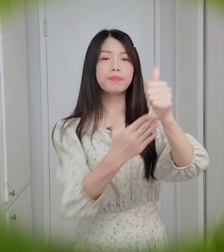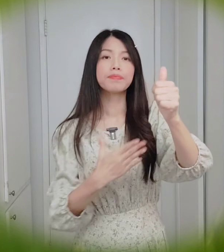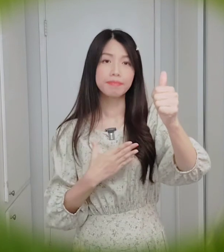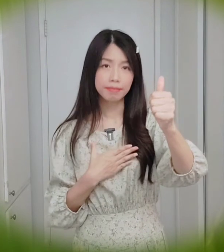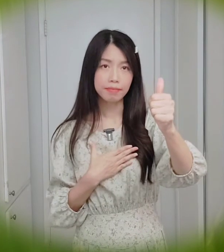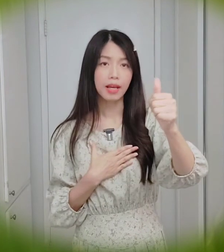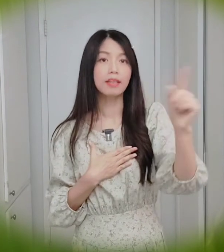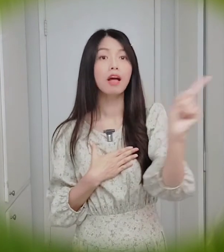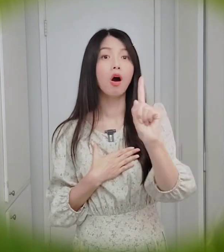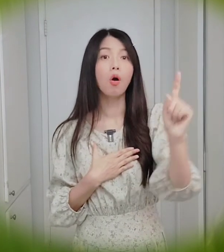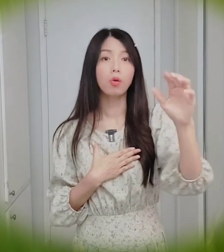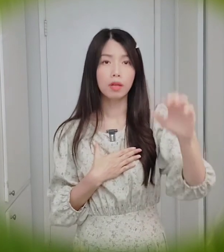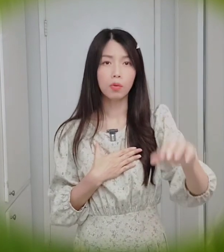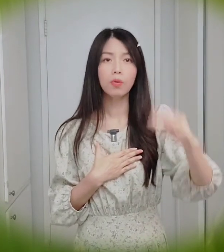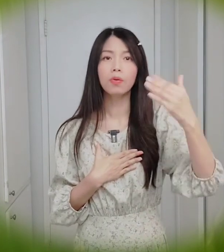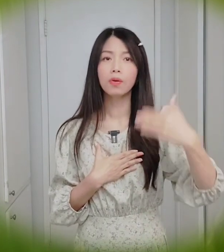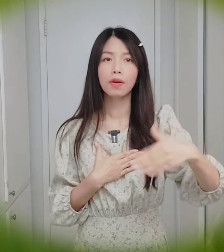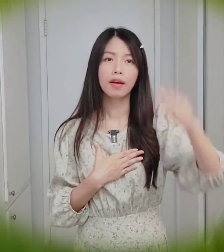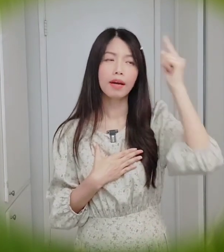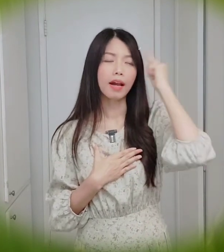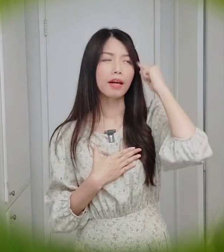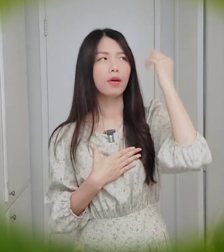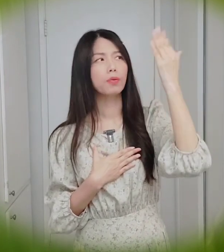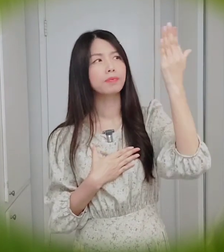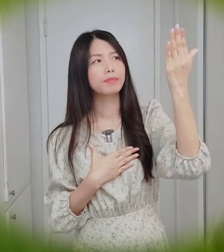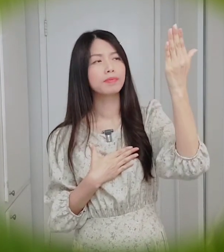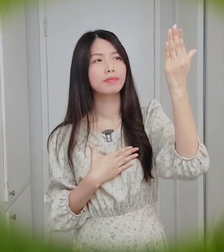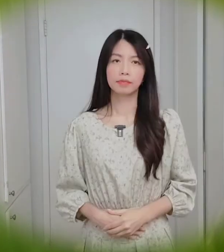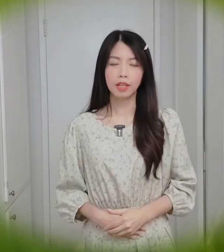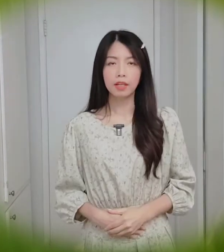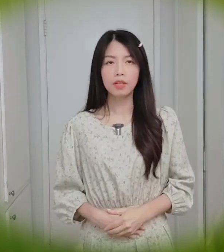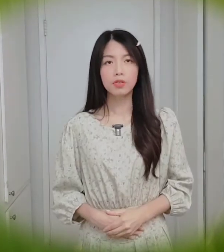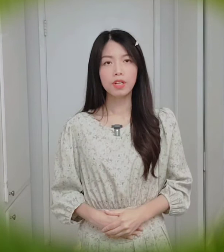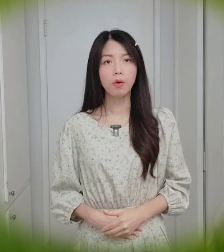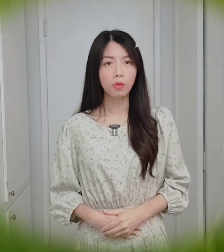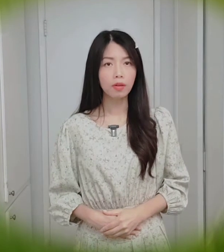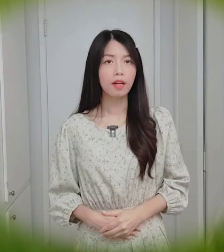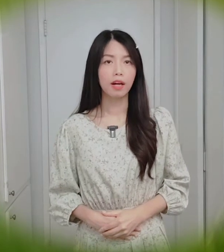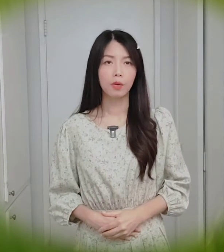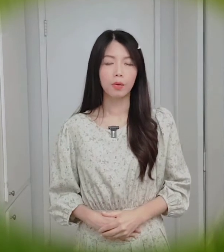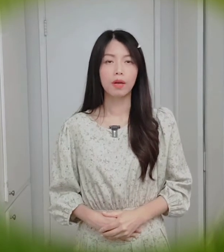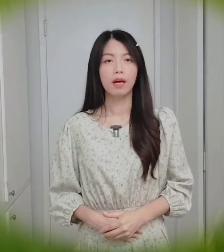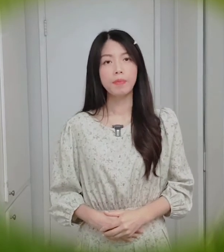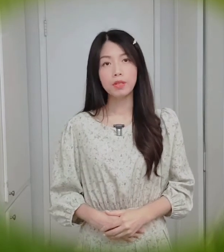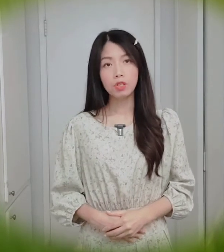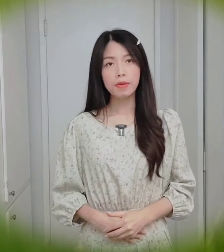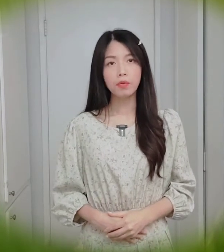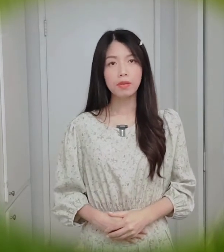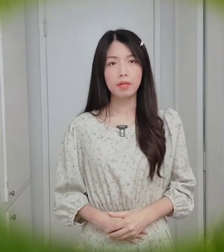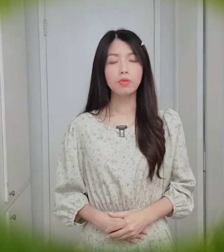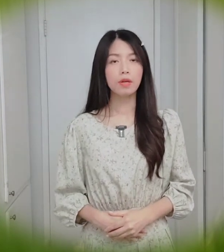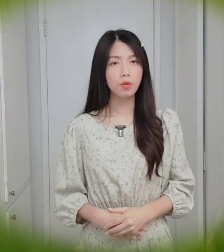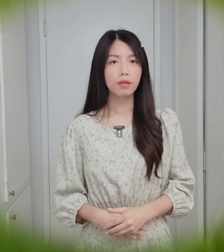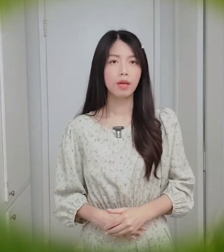주님, 나는 어디로 갈까요? 주님 어떻게 할까요? 앞에